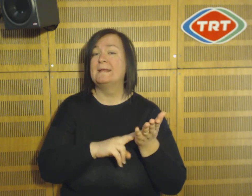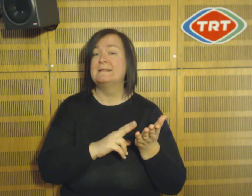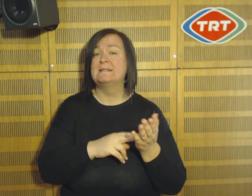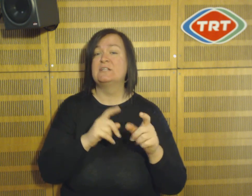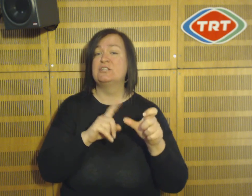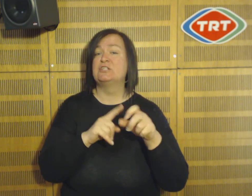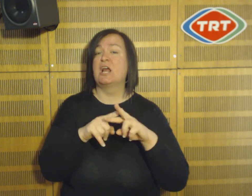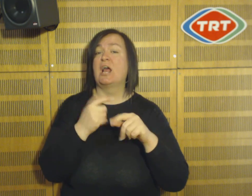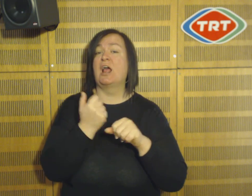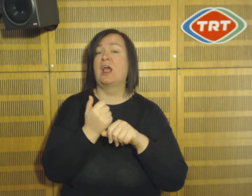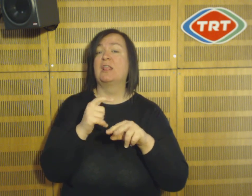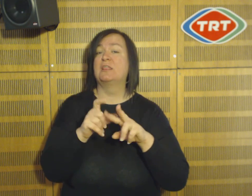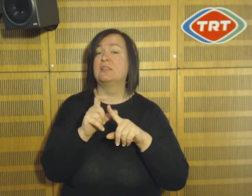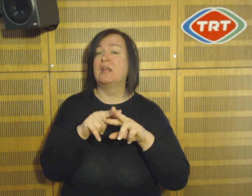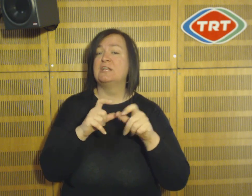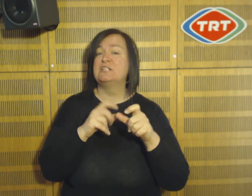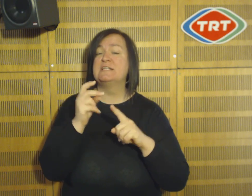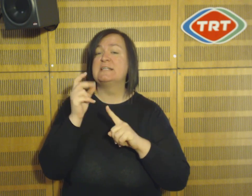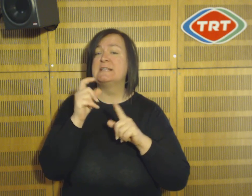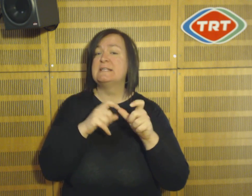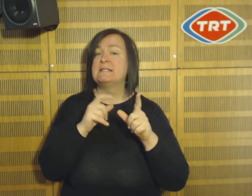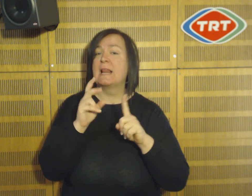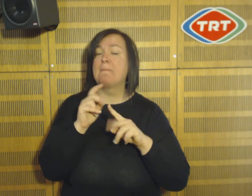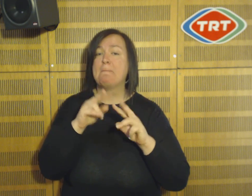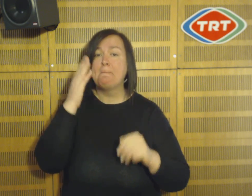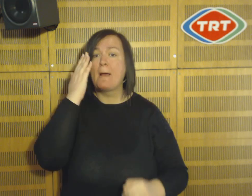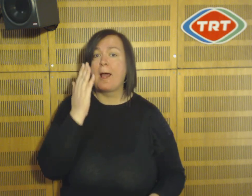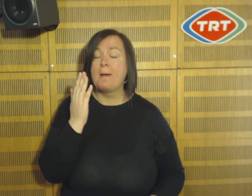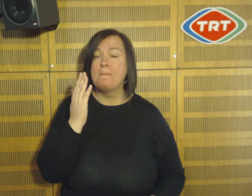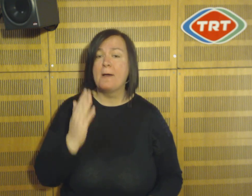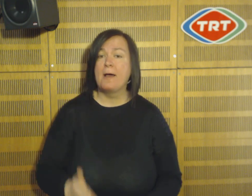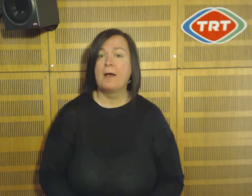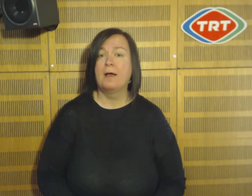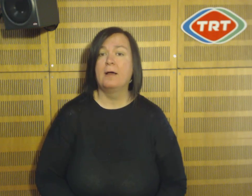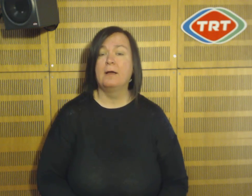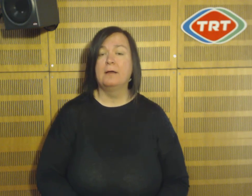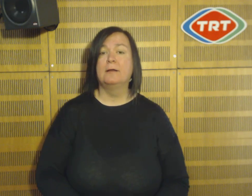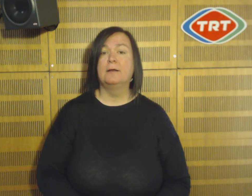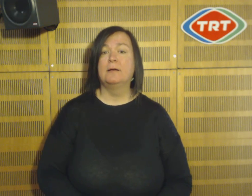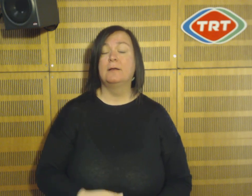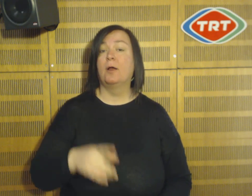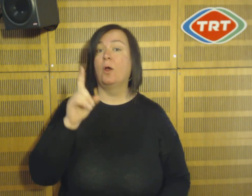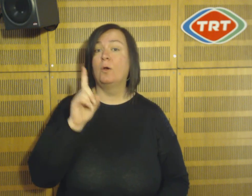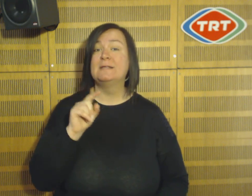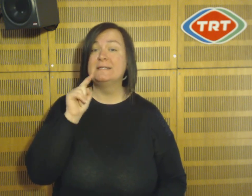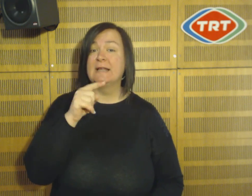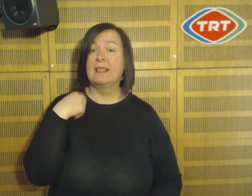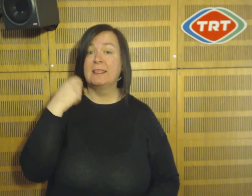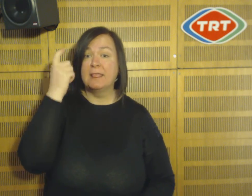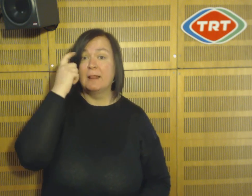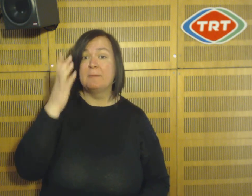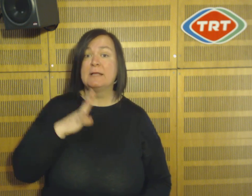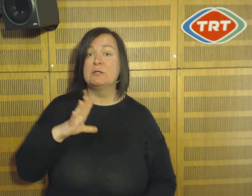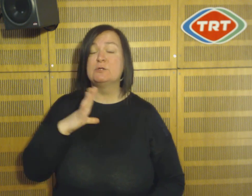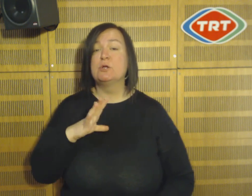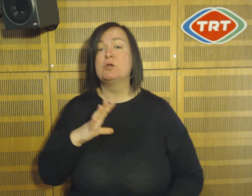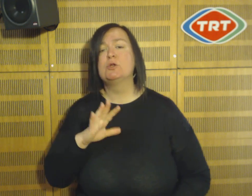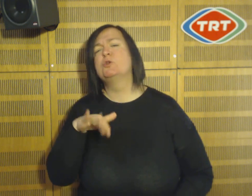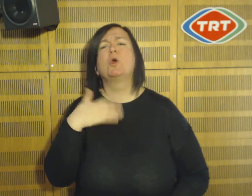Çağdaş isalar Sayın İslim Merhaba efendim önce sizi tanımak istiyoruz ve sonra tur etle